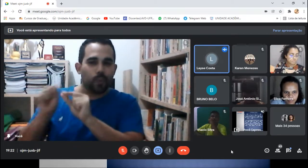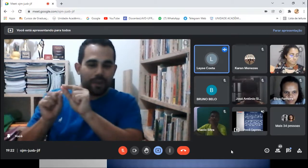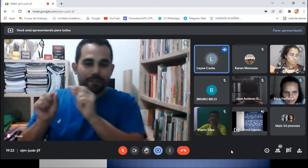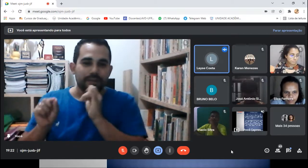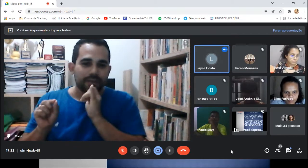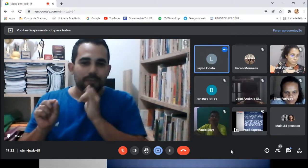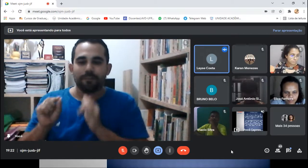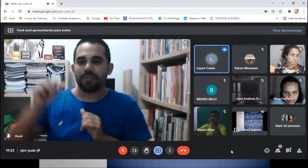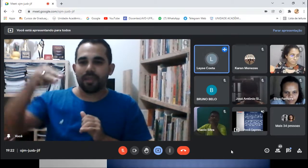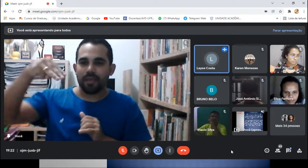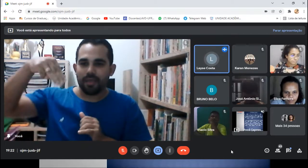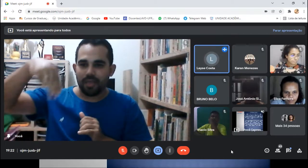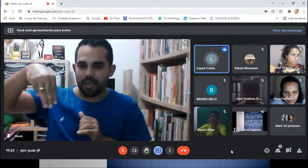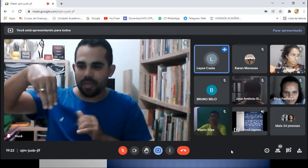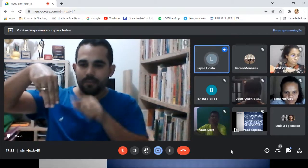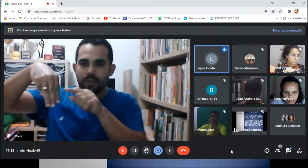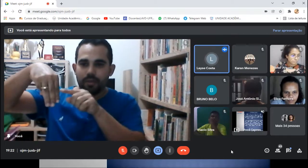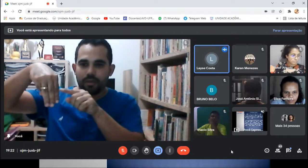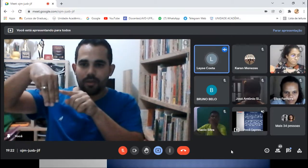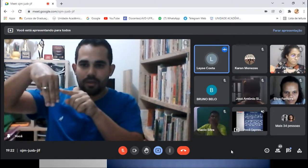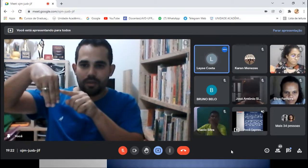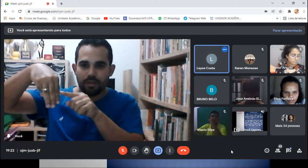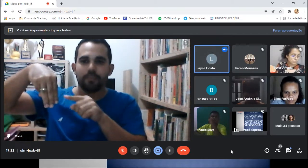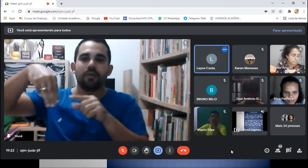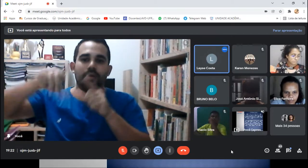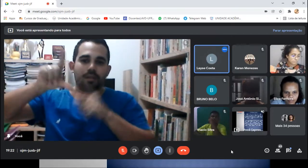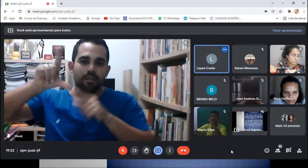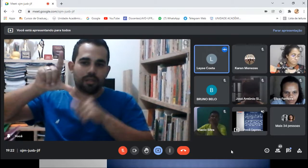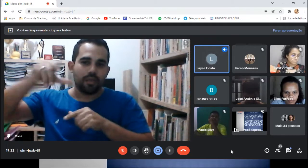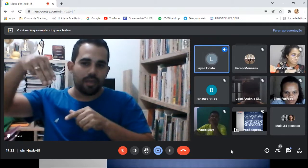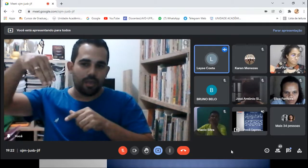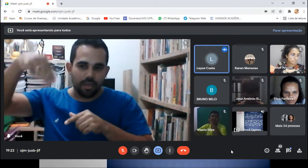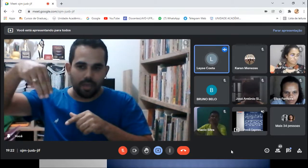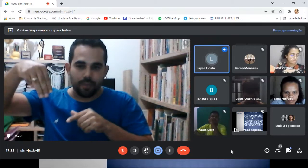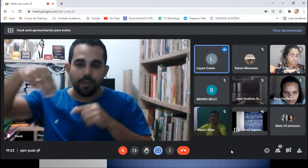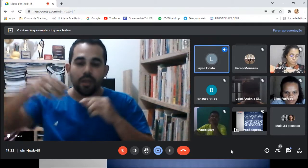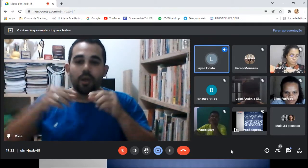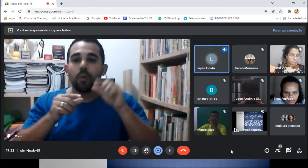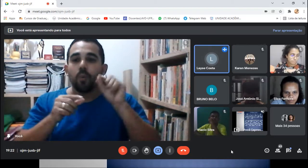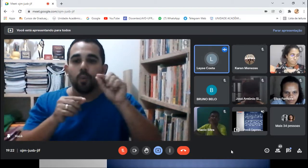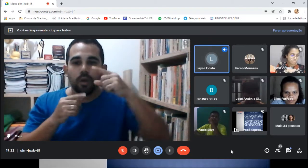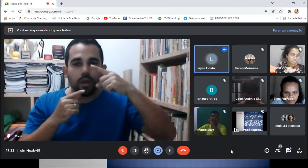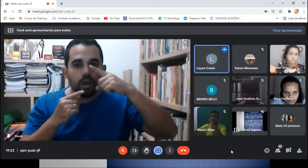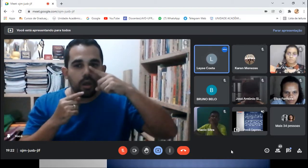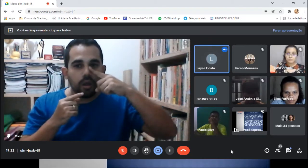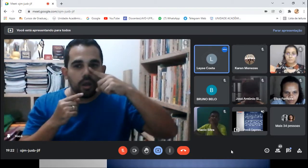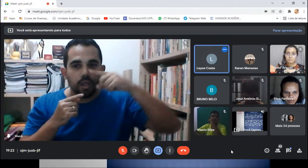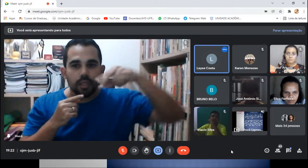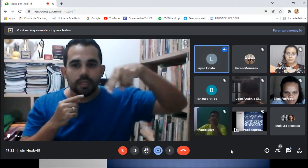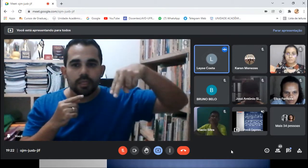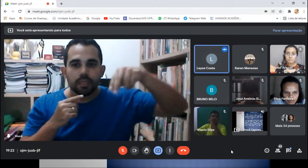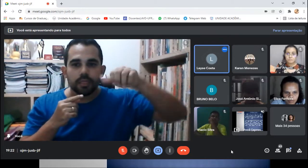perceber que dentro dessa fala tem o quê? Tem o M, tem a letra M,